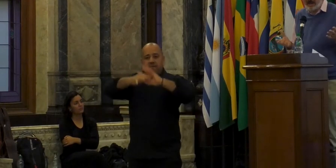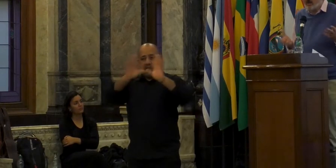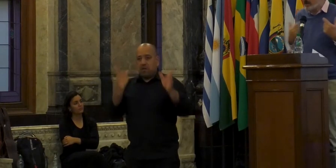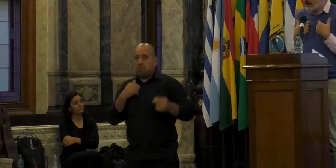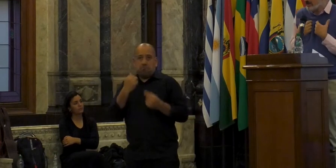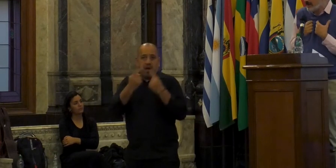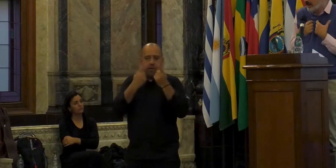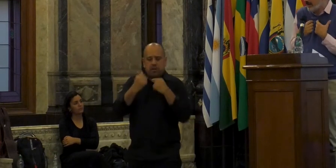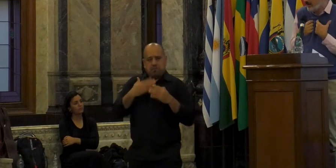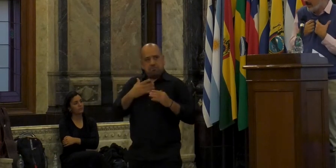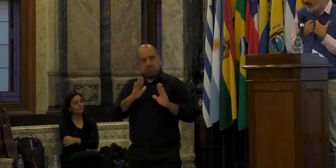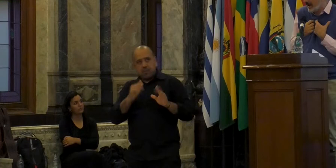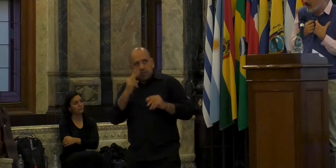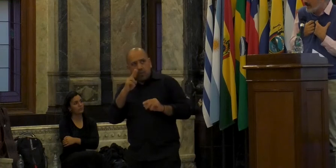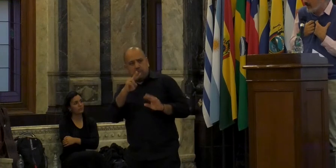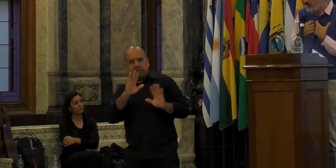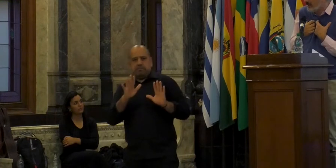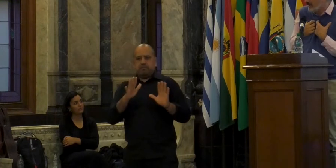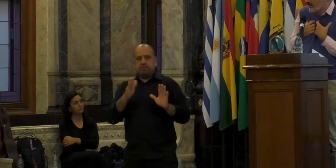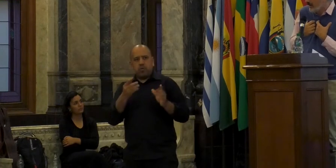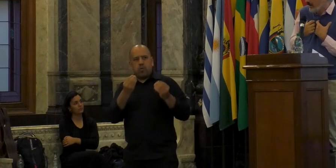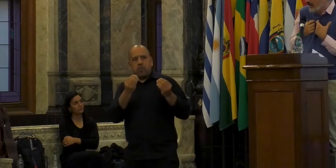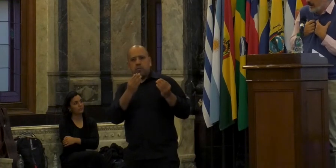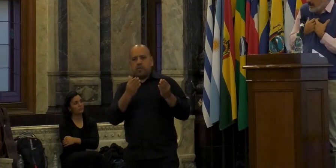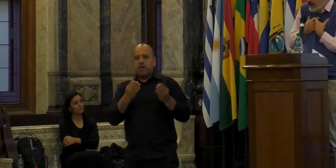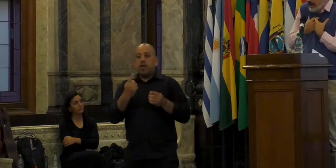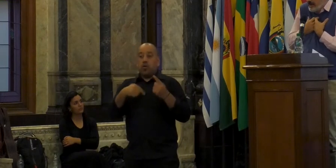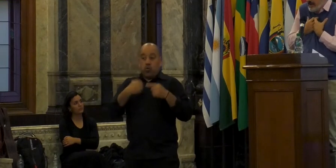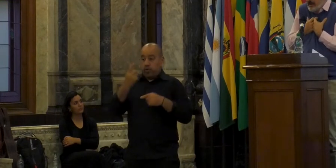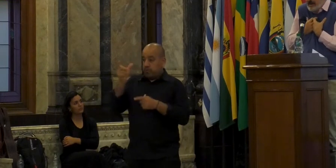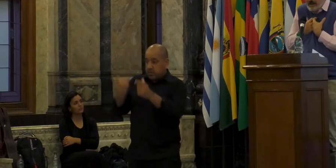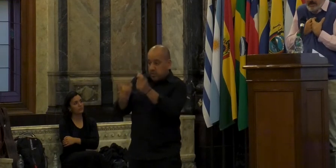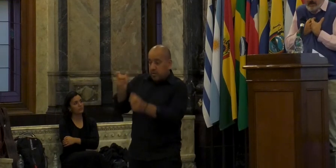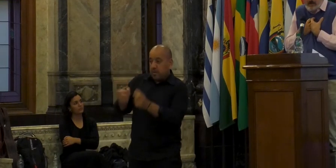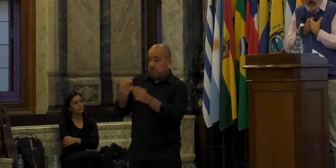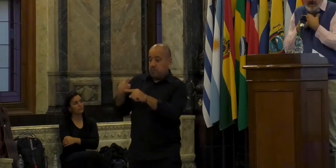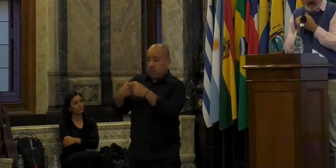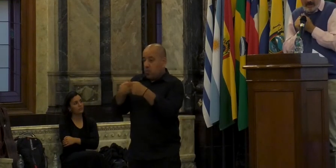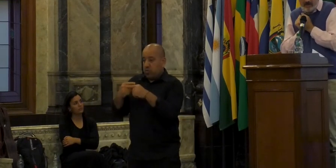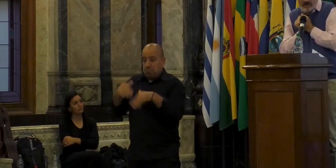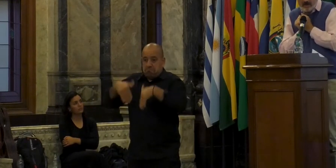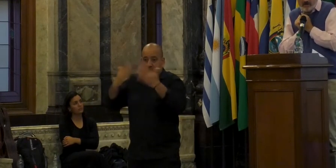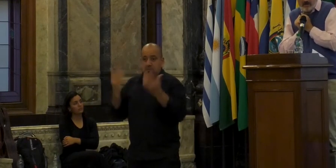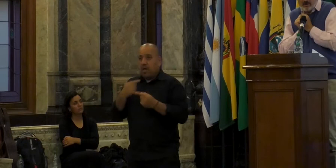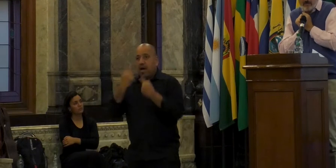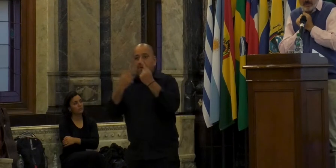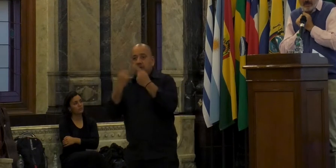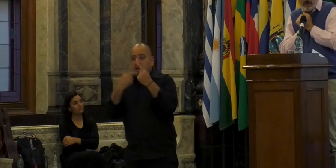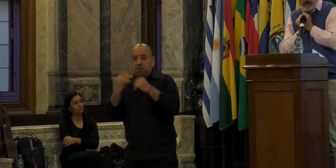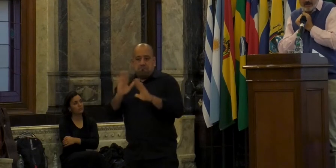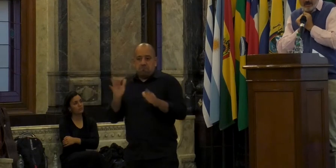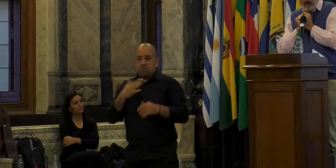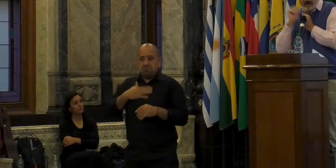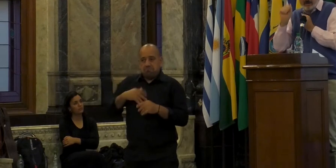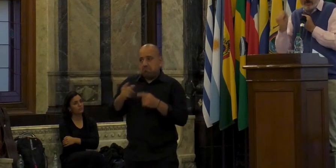casi a uno le resulta embarazosa, ¿no? Y hay otra gente que es súper pacata para esas cosas, ¿no les parece